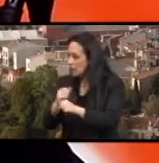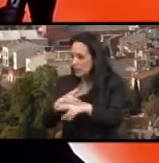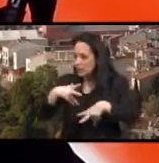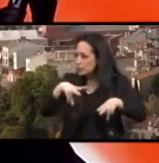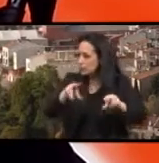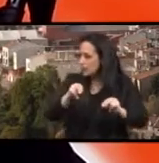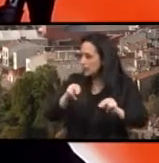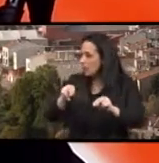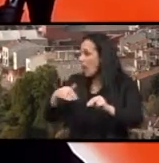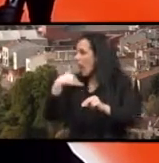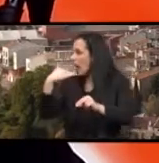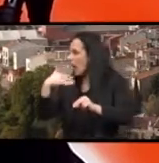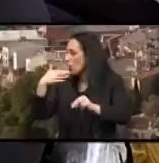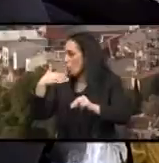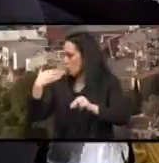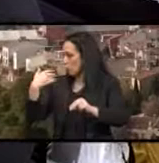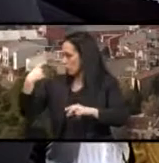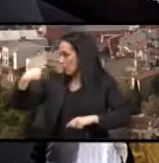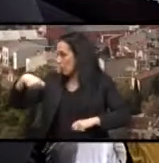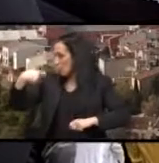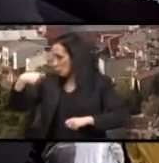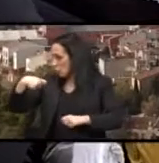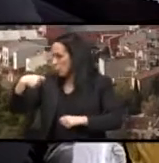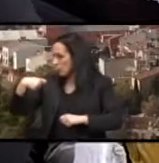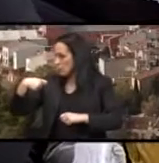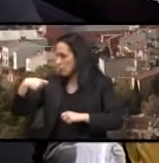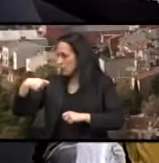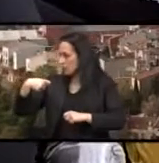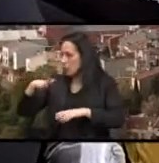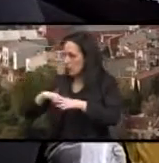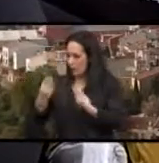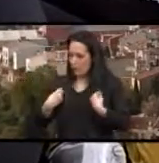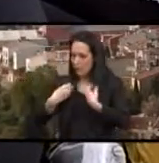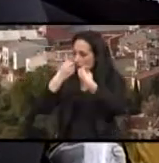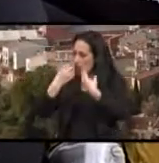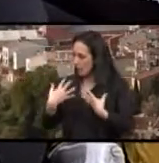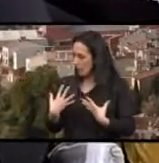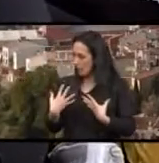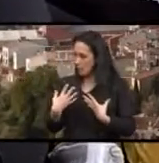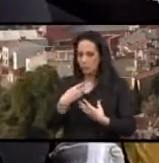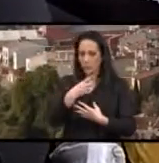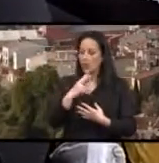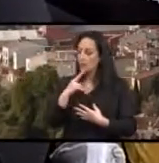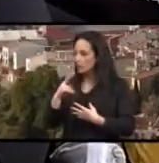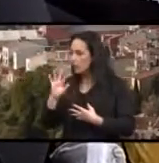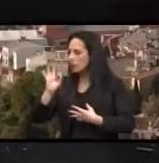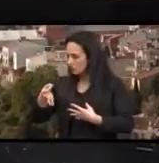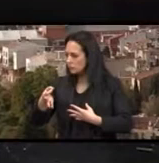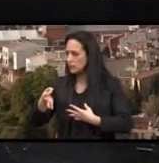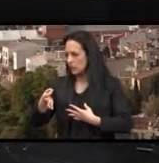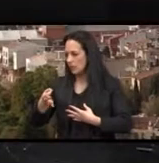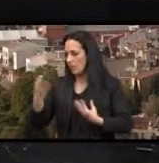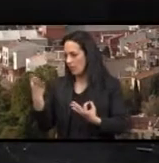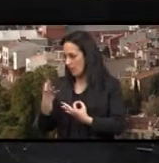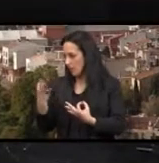crec, jo crec que ens ho mereixem, tenir, exacte, una bellesa digna. Exacte. Quan siguem grans, sí. Aviam si la tenim, per això